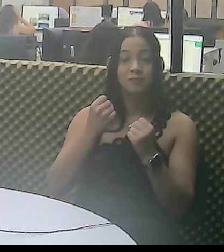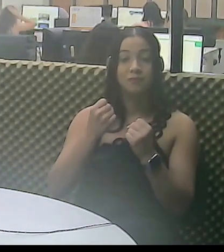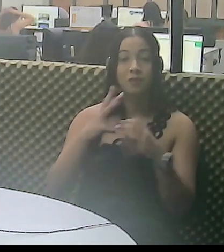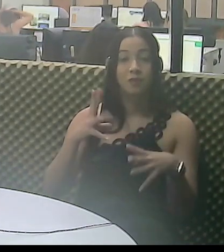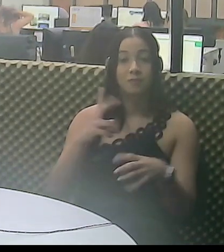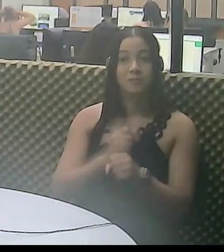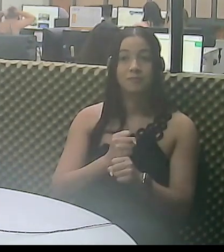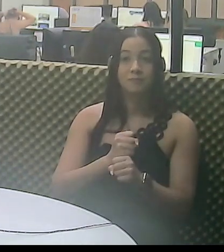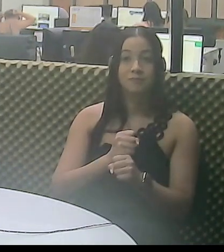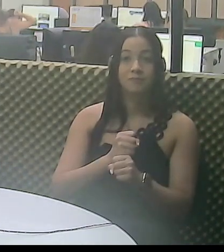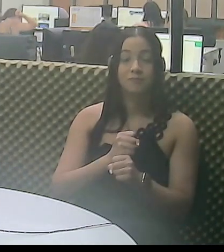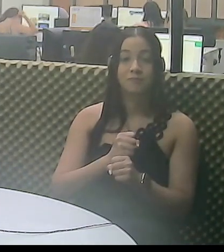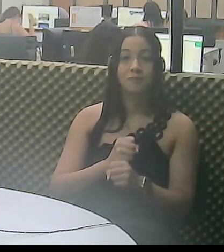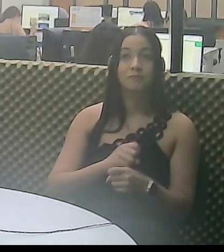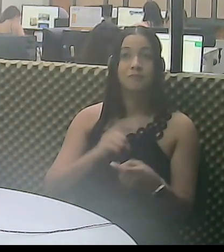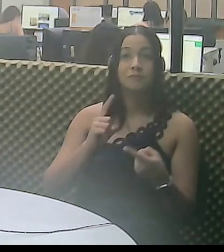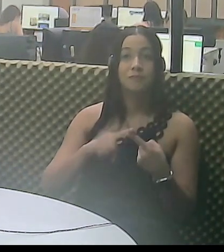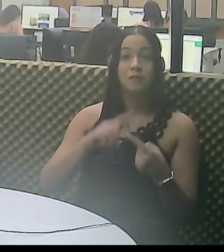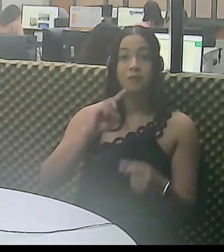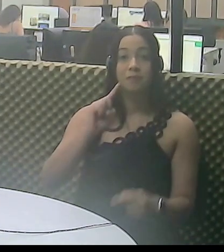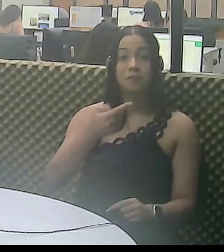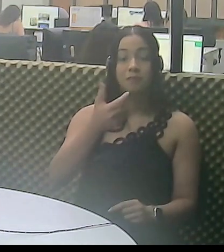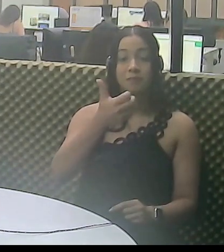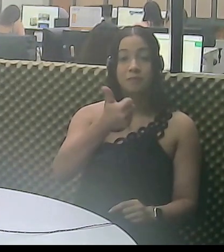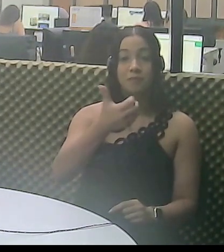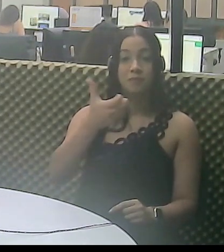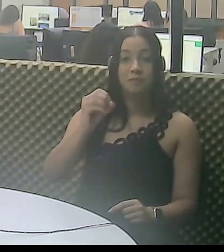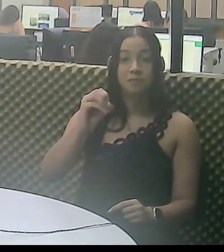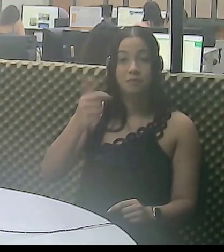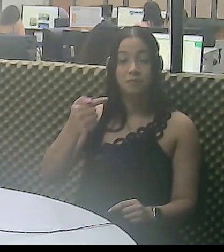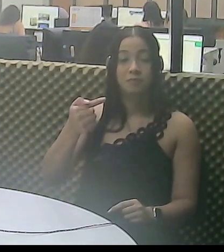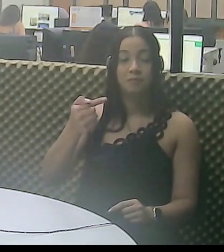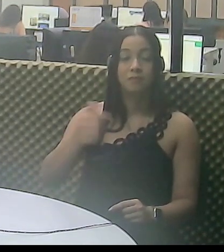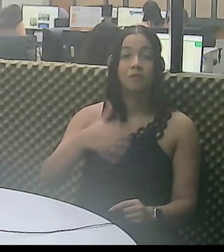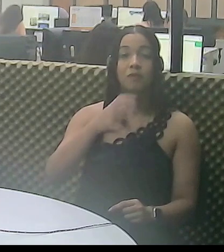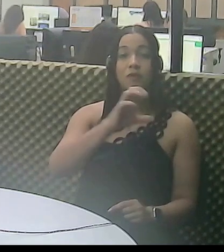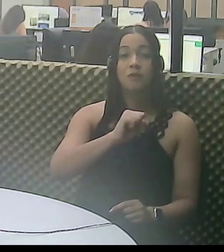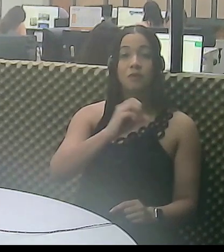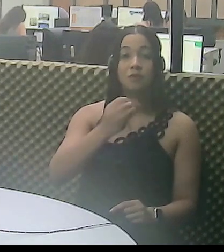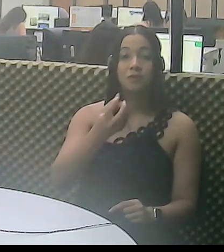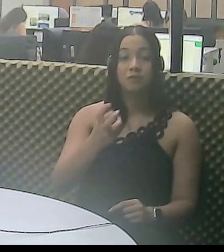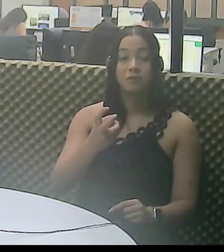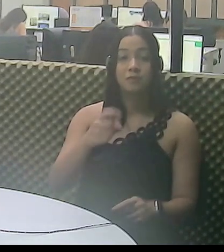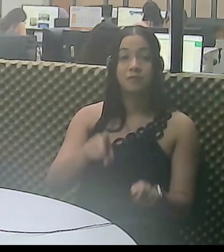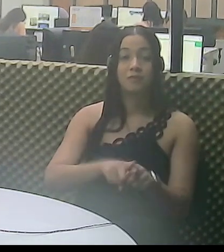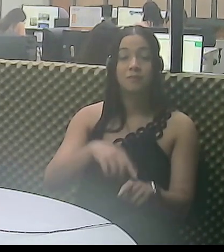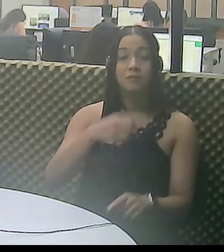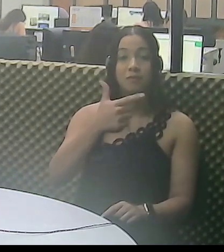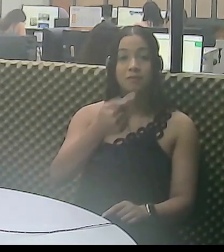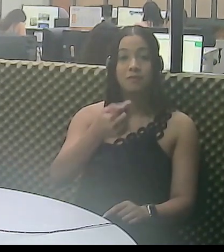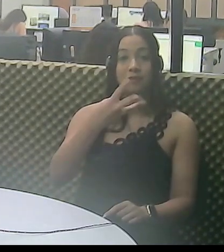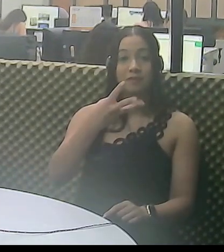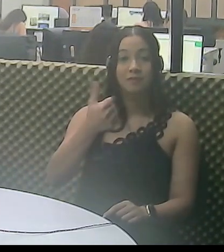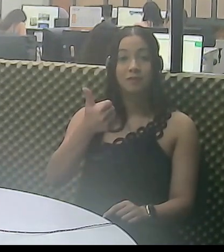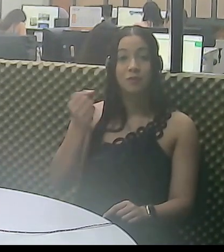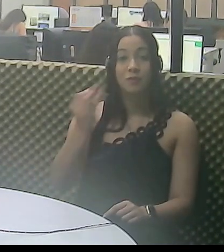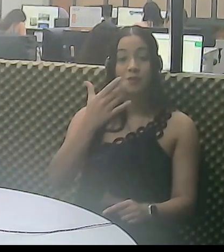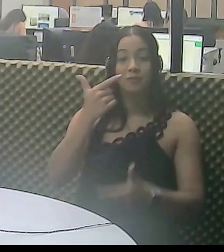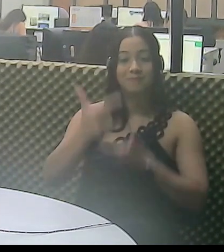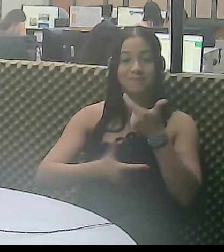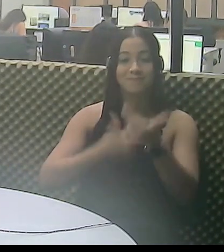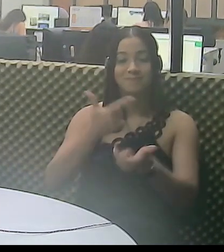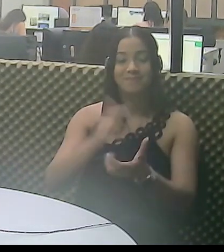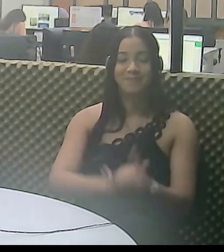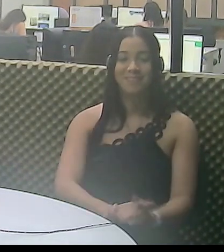a geração, respectivamente, de 1.117, 865 e 731 novos postos